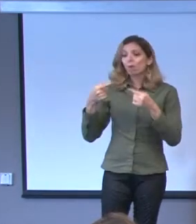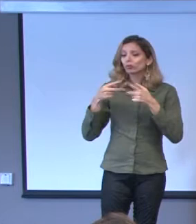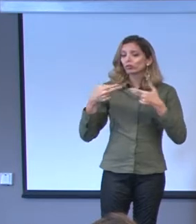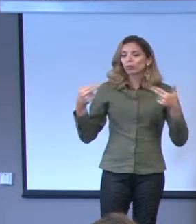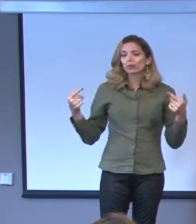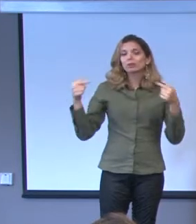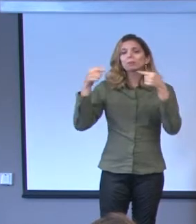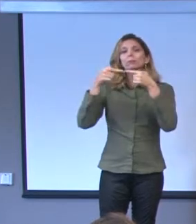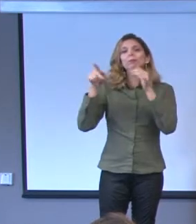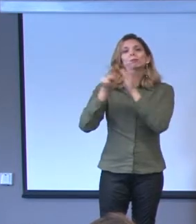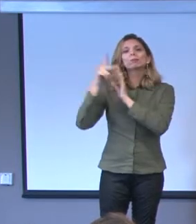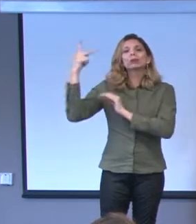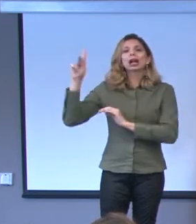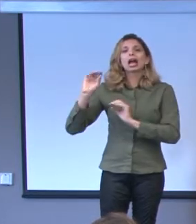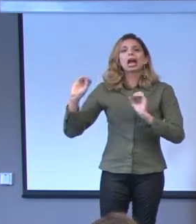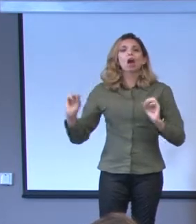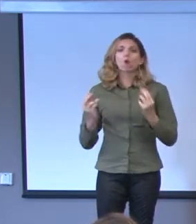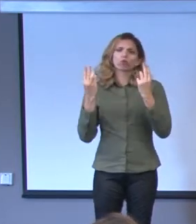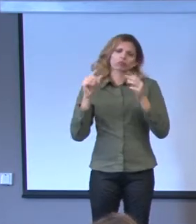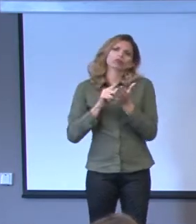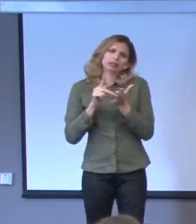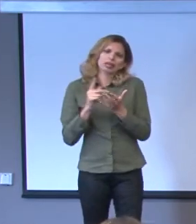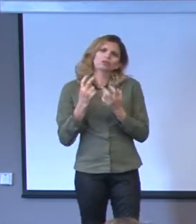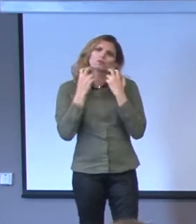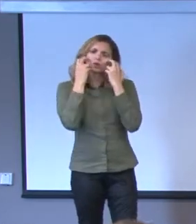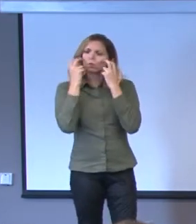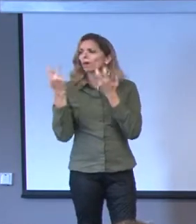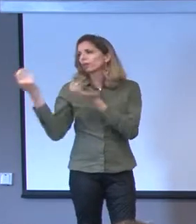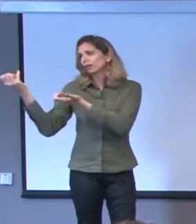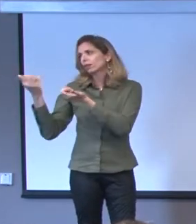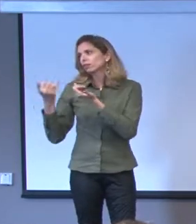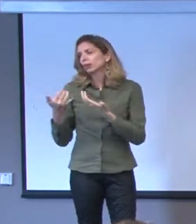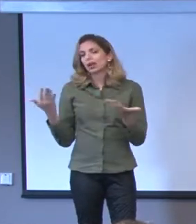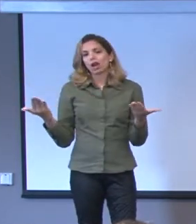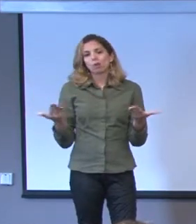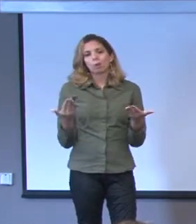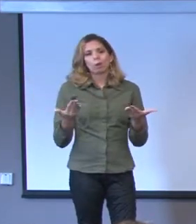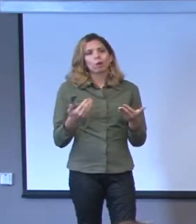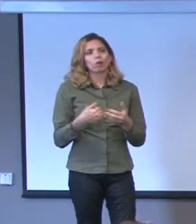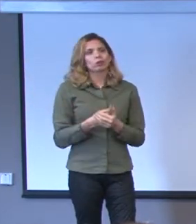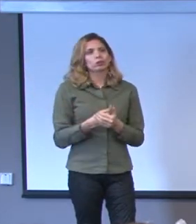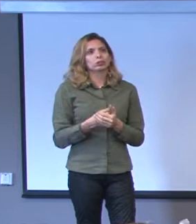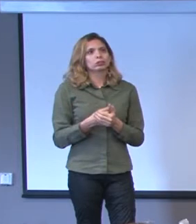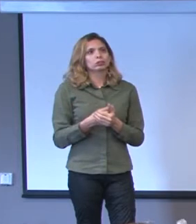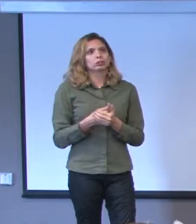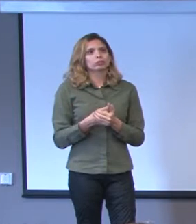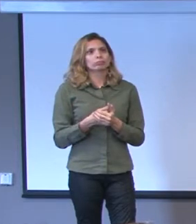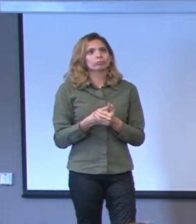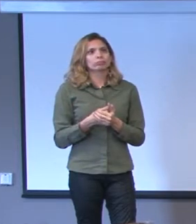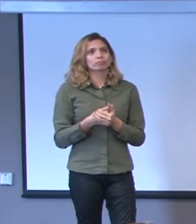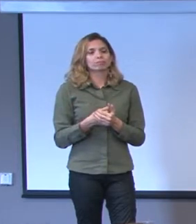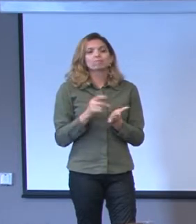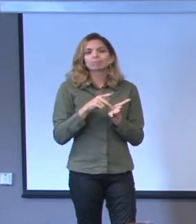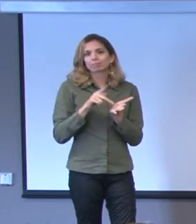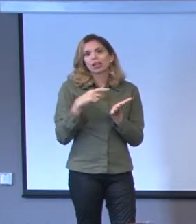ONU. É vergonhoso a gente estar tendo que ouvir isso de uma ministra, enfim. De fato, a gente tem